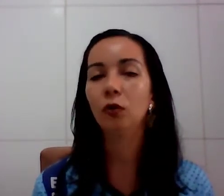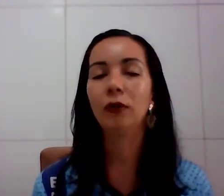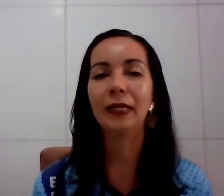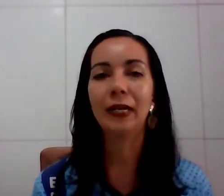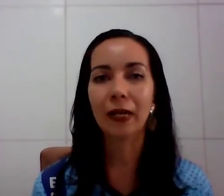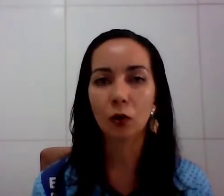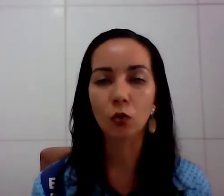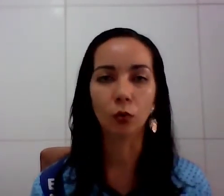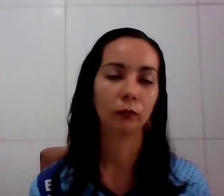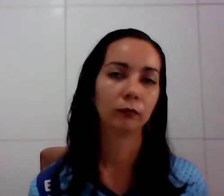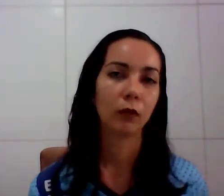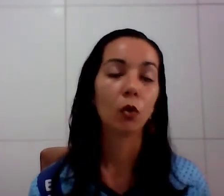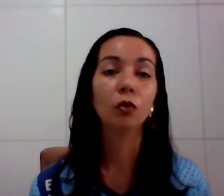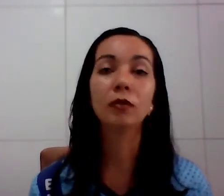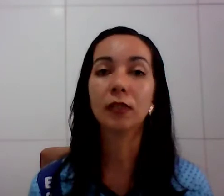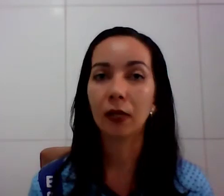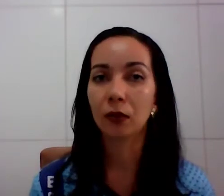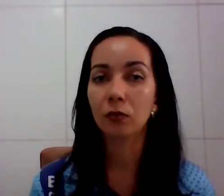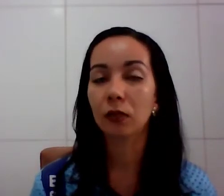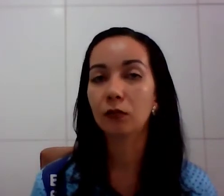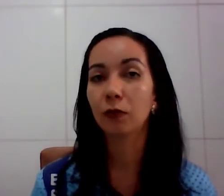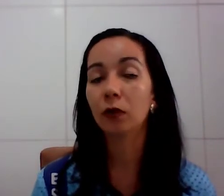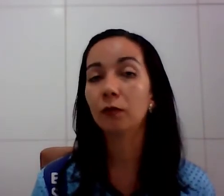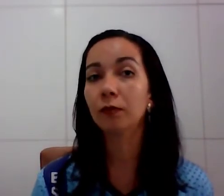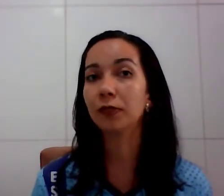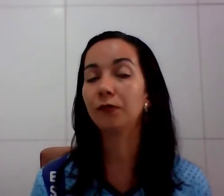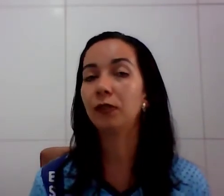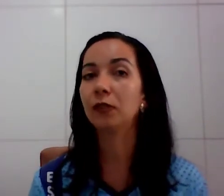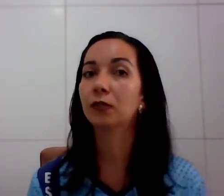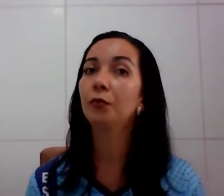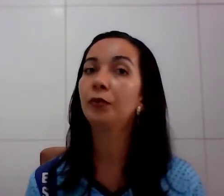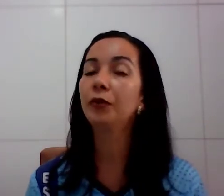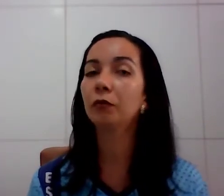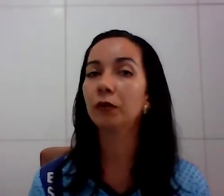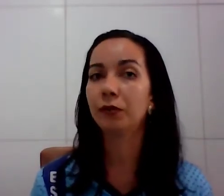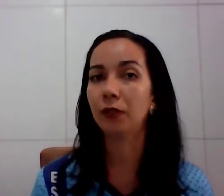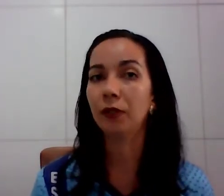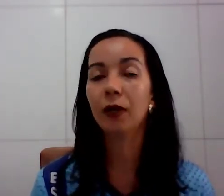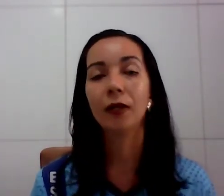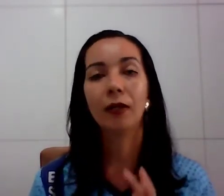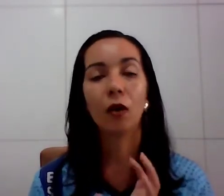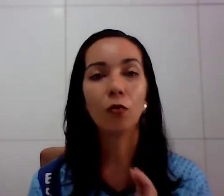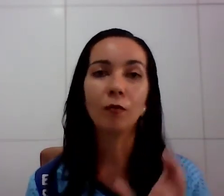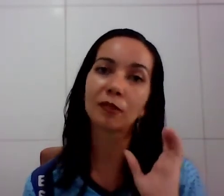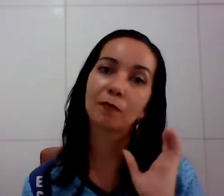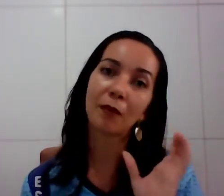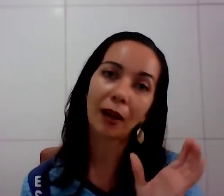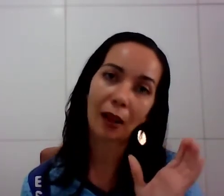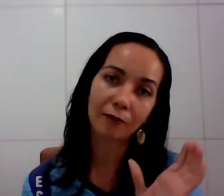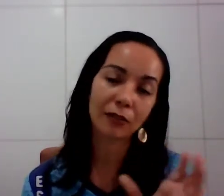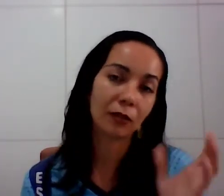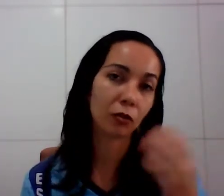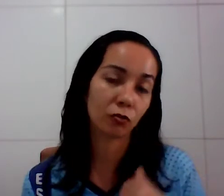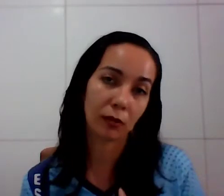vocábulo grego. Os gregos, eles foram uma civilização muito antiga e algumas palavras que nós